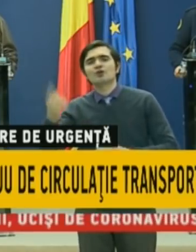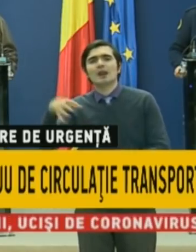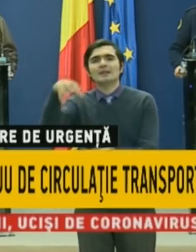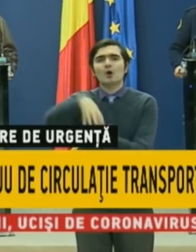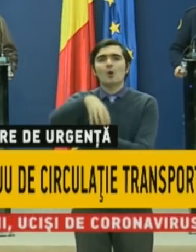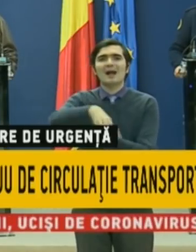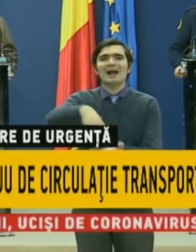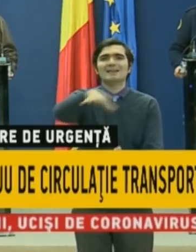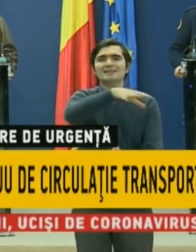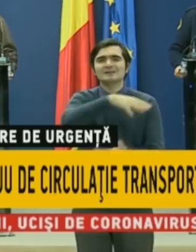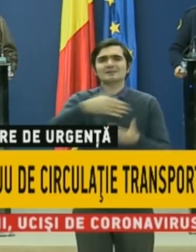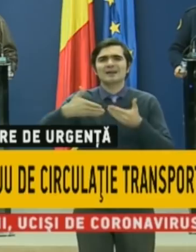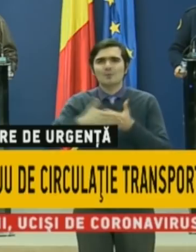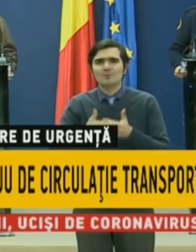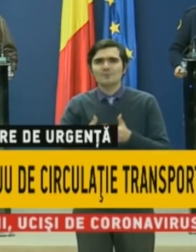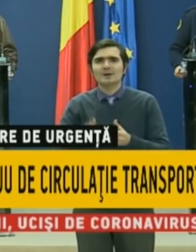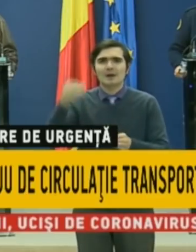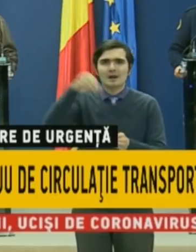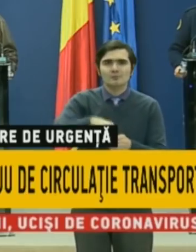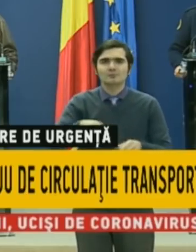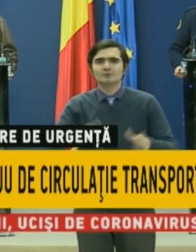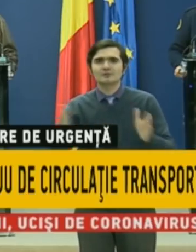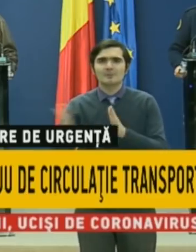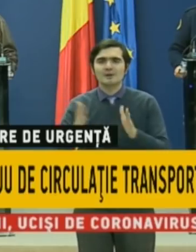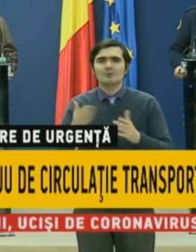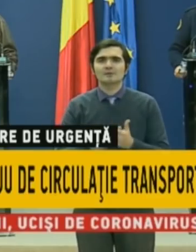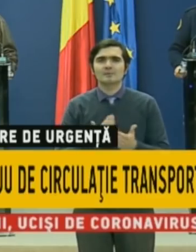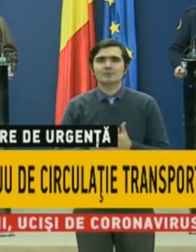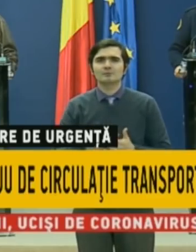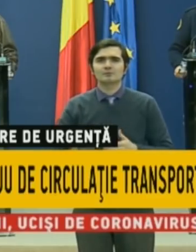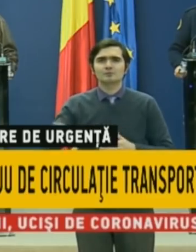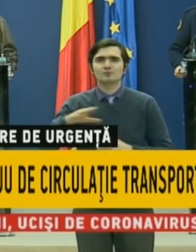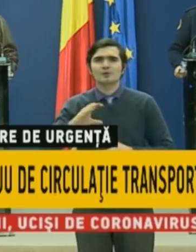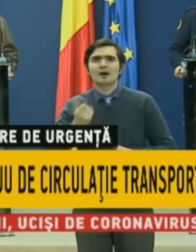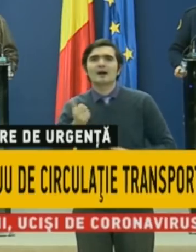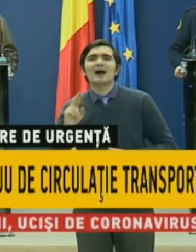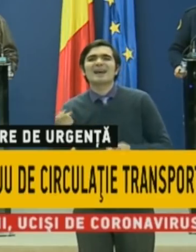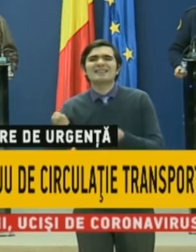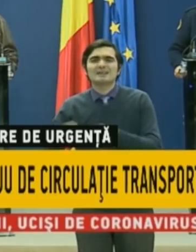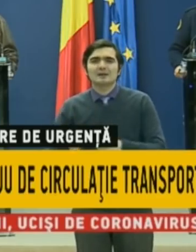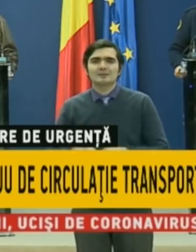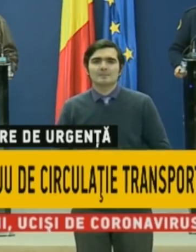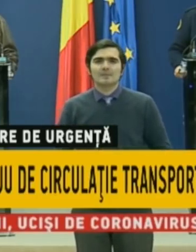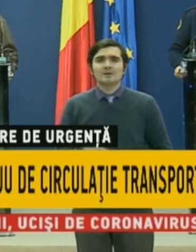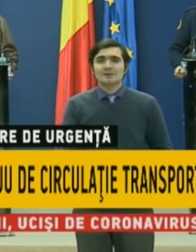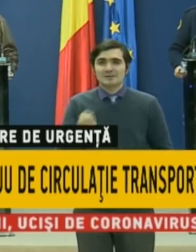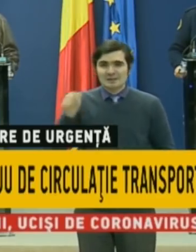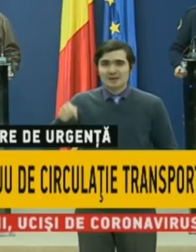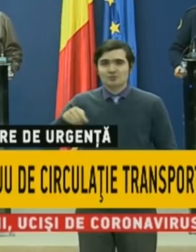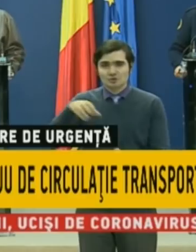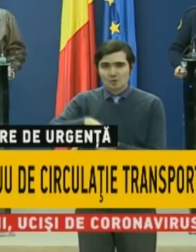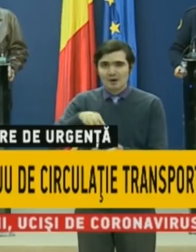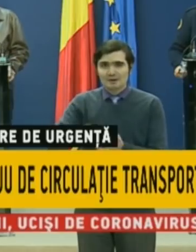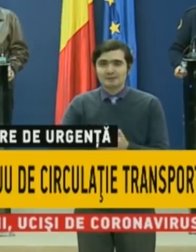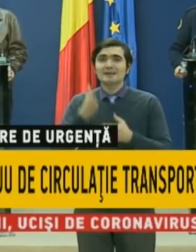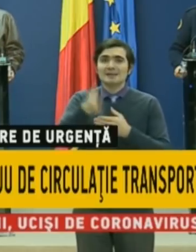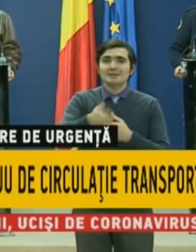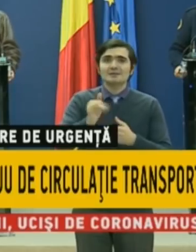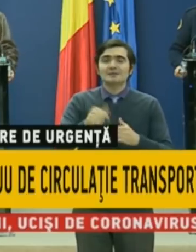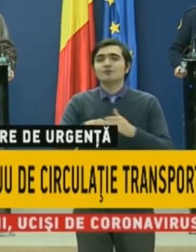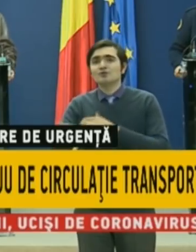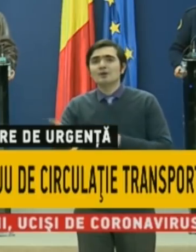fost incluse în această perioadă, în zona carantinată. În acest mod, din aceste localități intră și ies doar